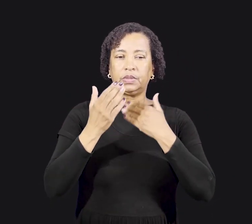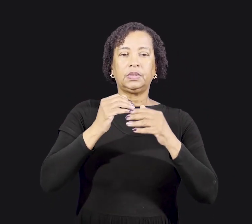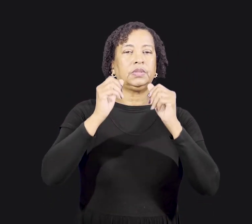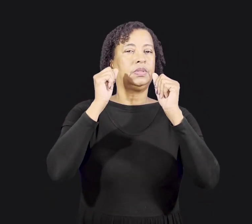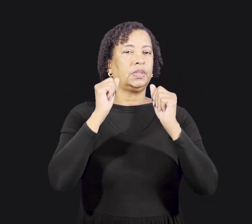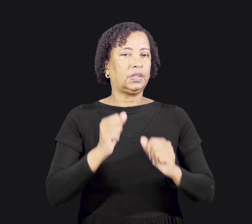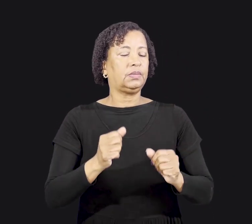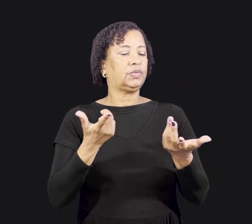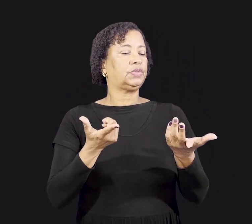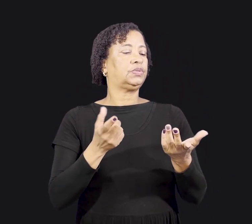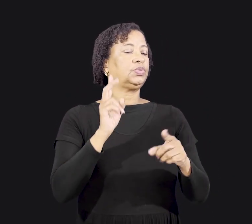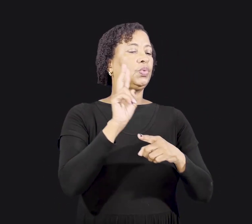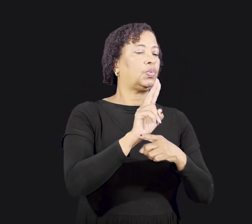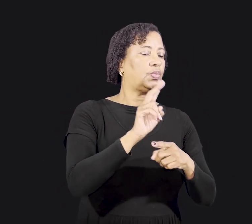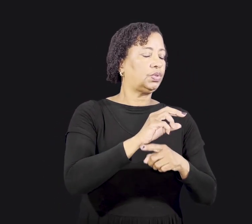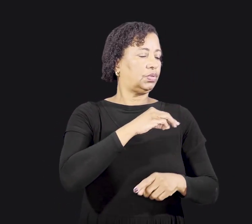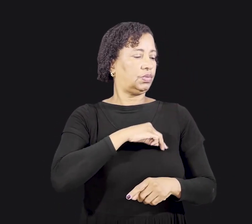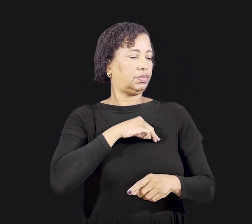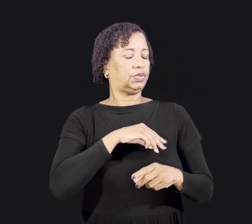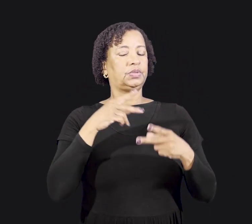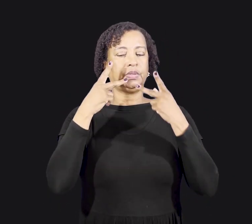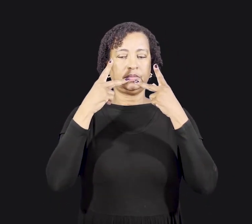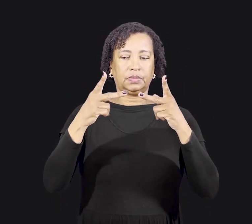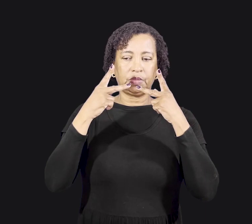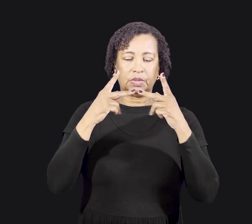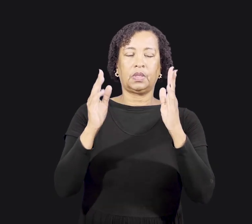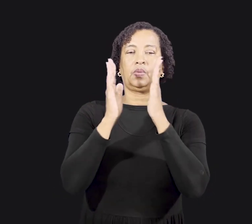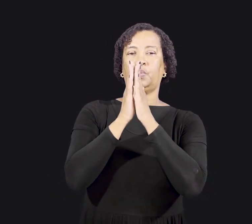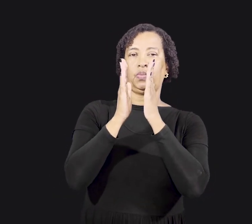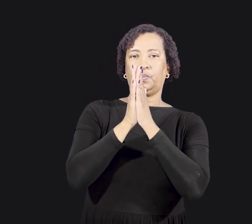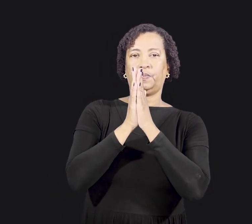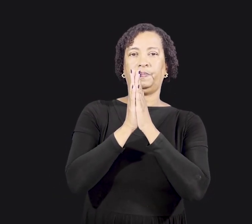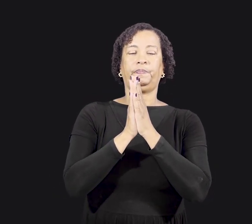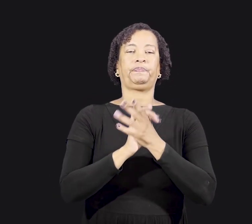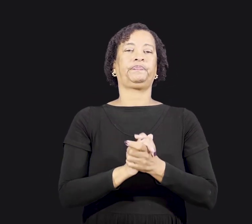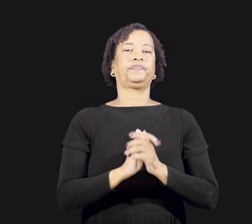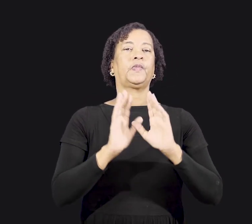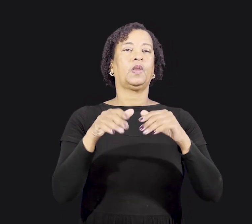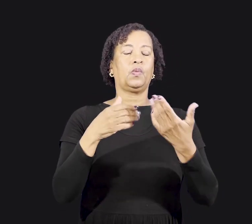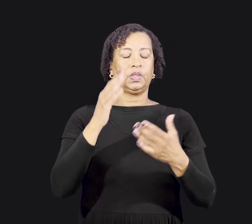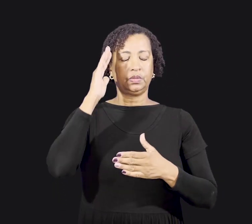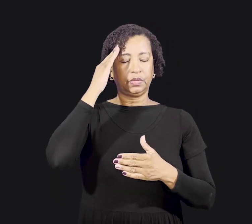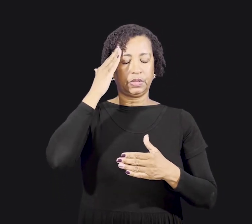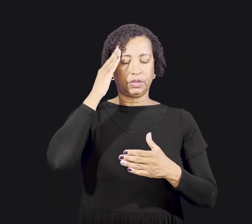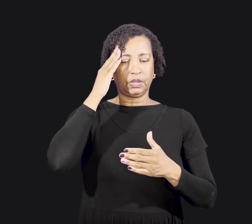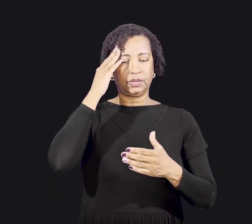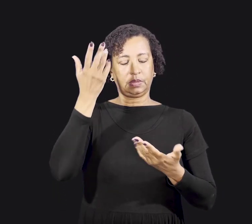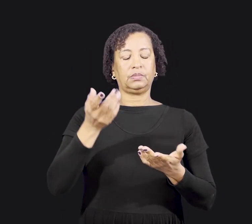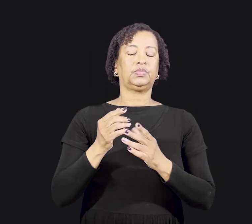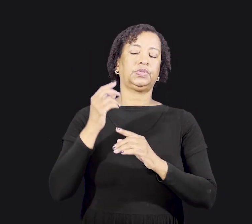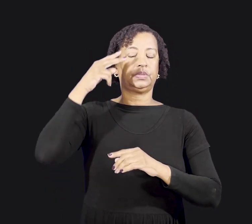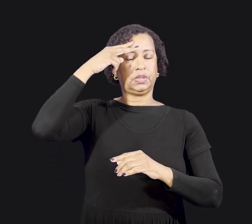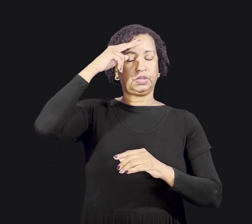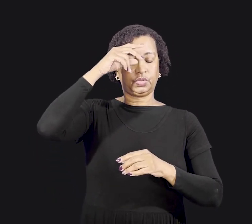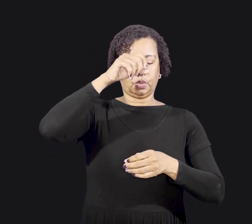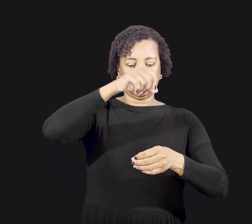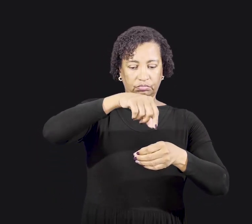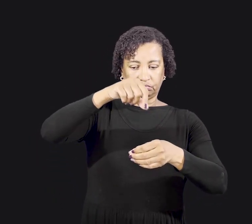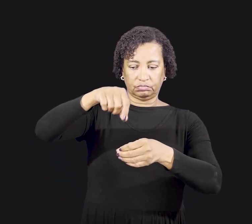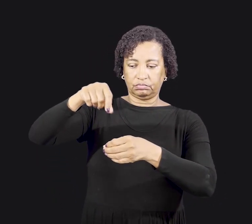que eles pudessem se dedicar ao ministério da palavra e à oração. Quando compreendemos a parábola do semeador,